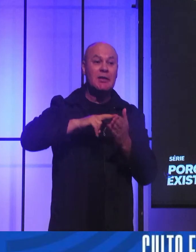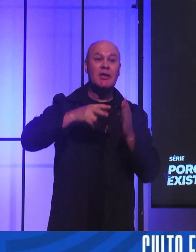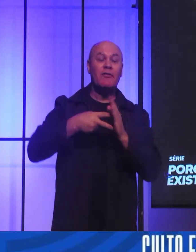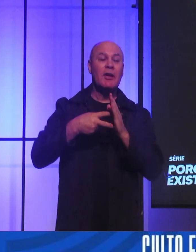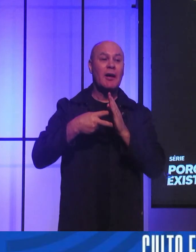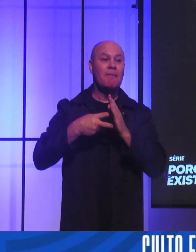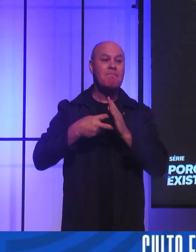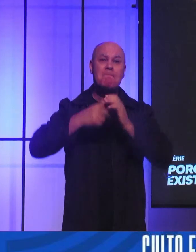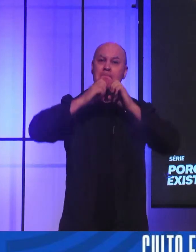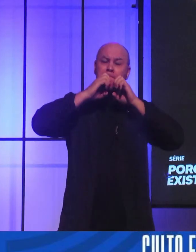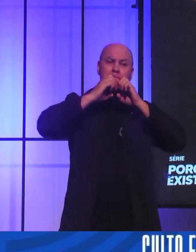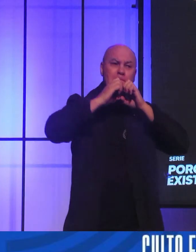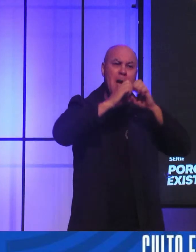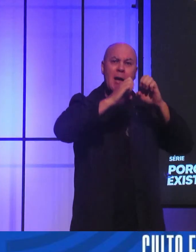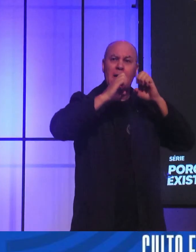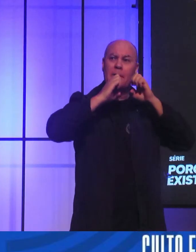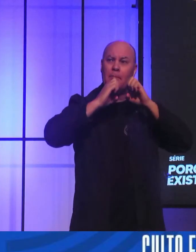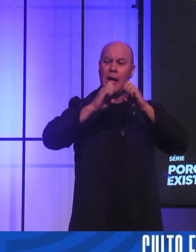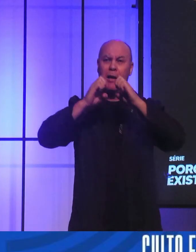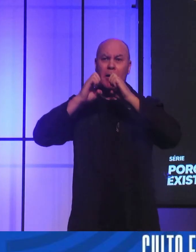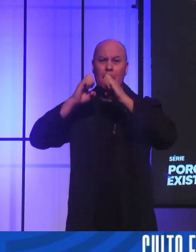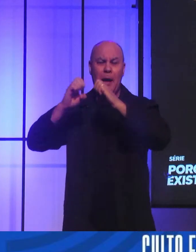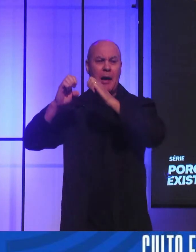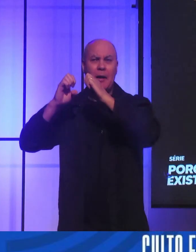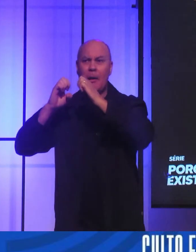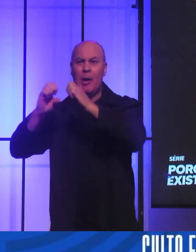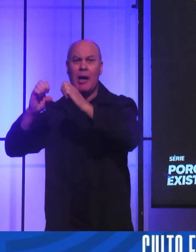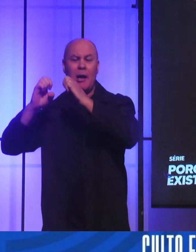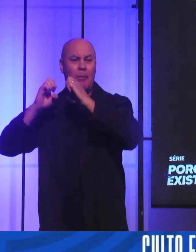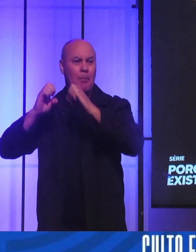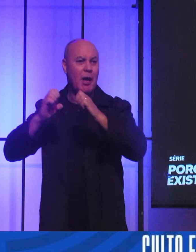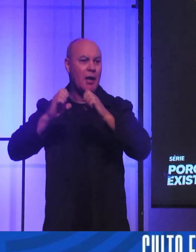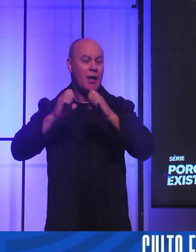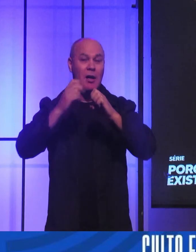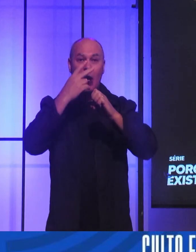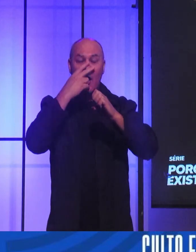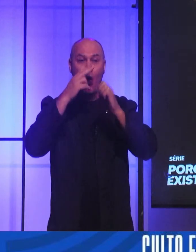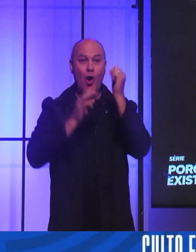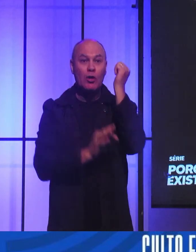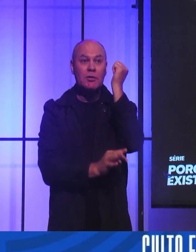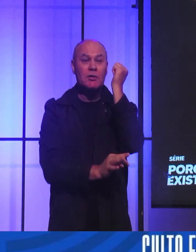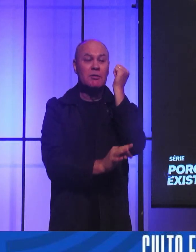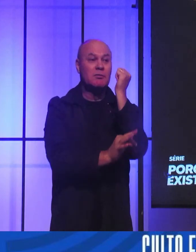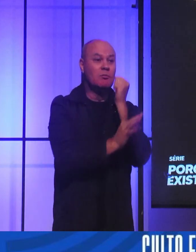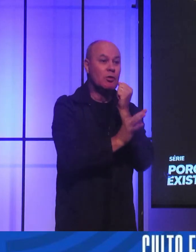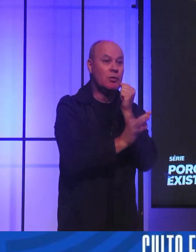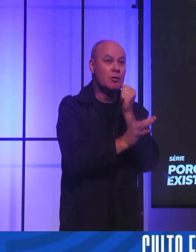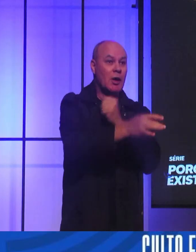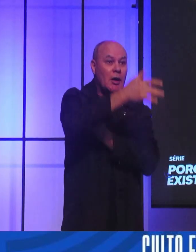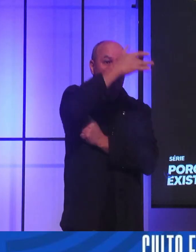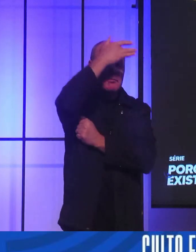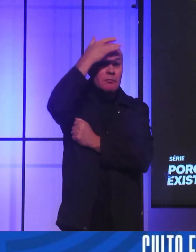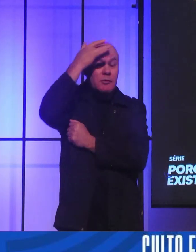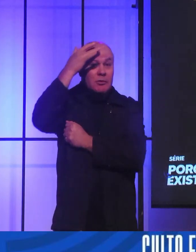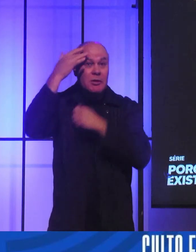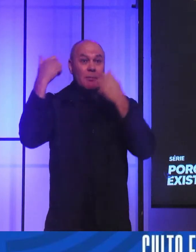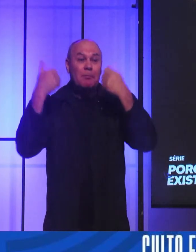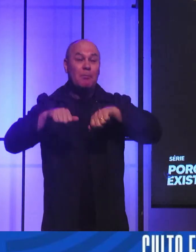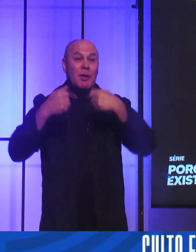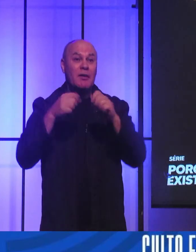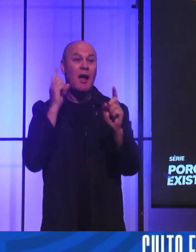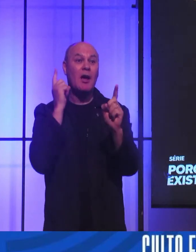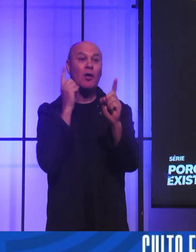Evangelho, que é falar de Jesus, porque Jesus é a razão da nossa existência, Jesus é a nossa